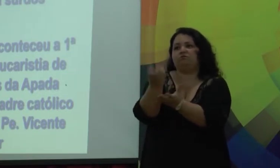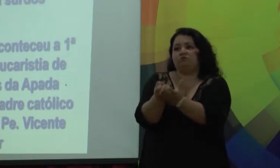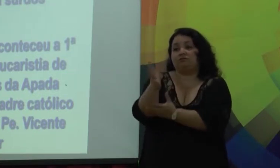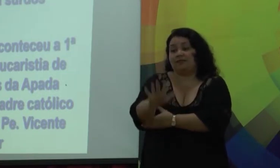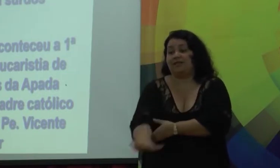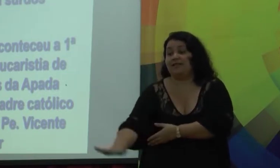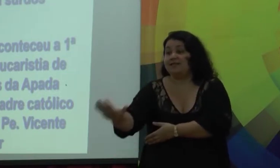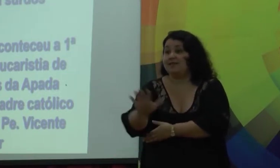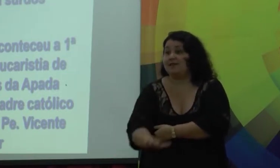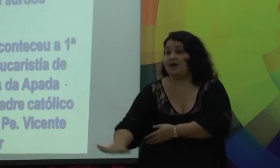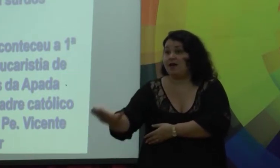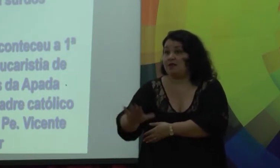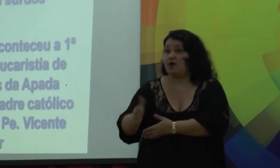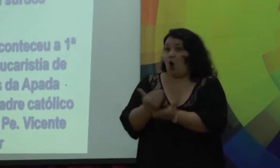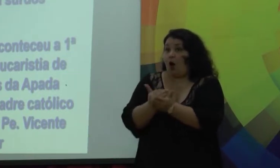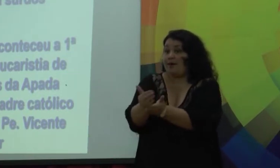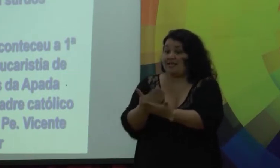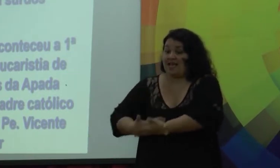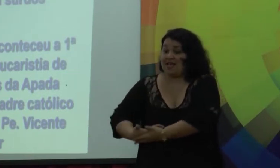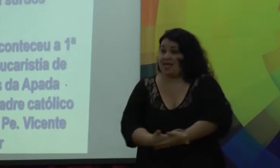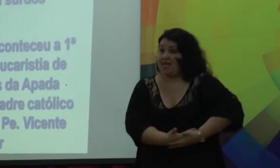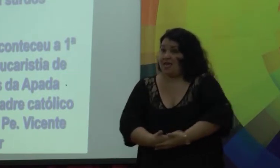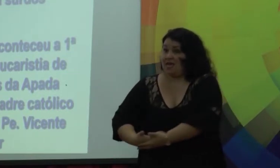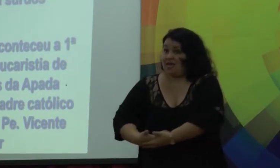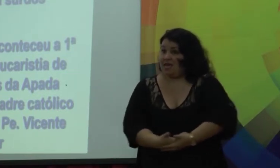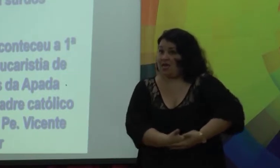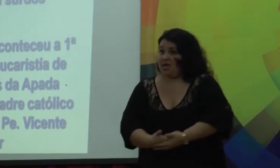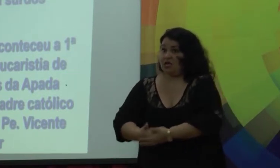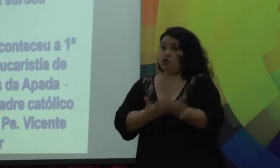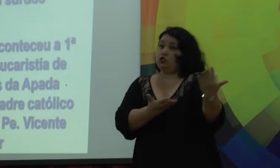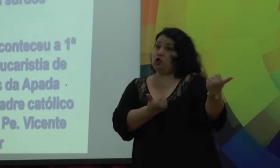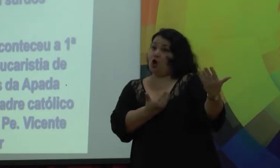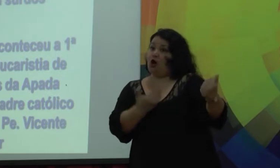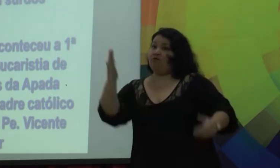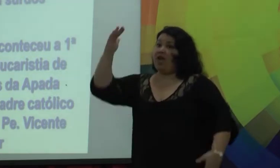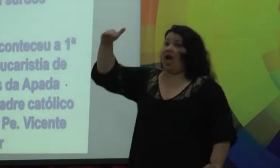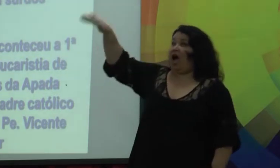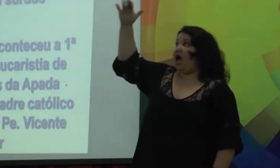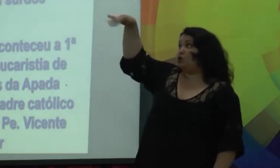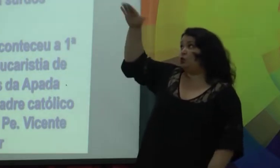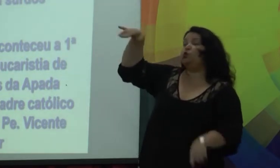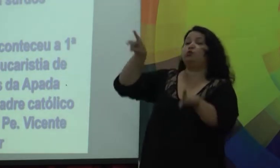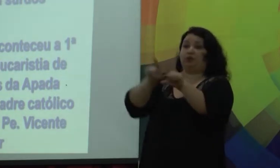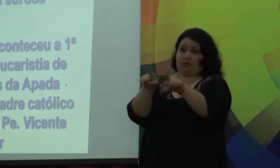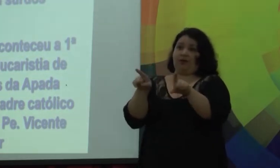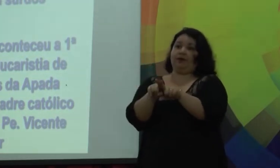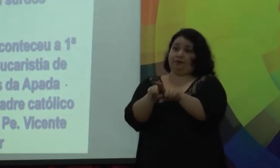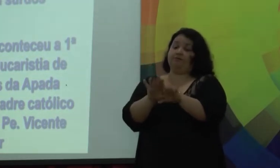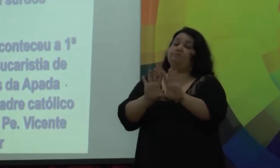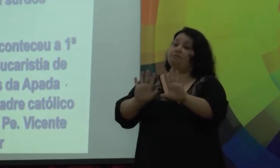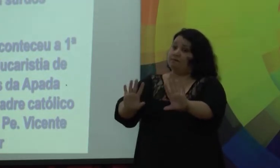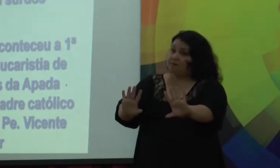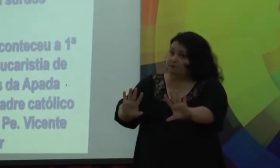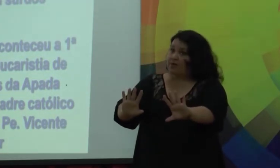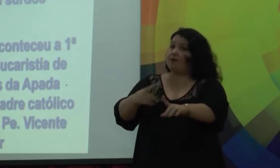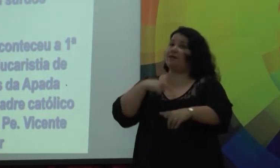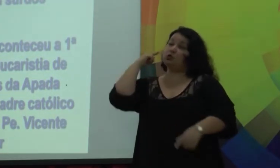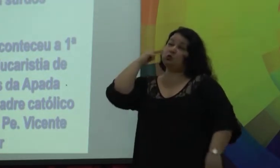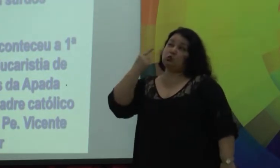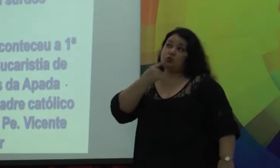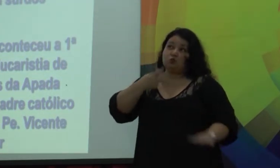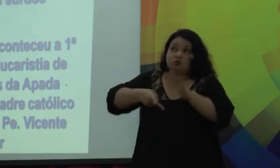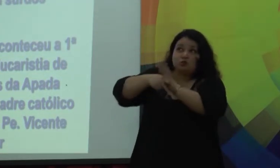crianças desde a creche, e jovens e adultos também. Porém, para